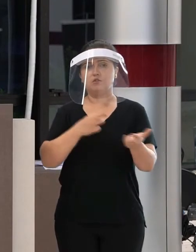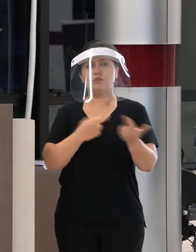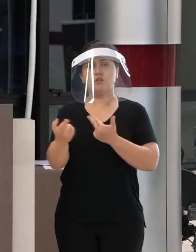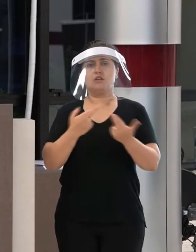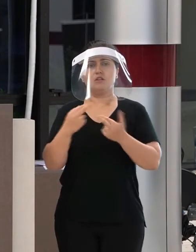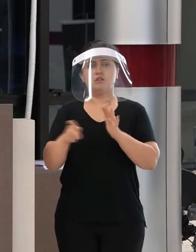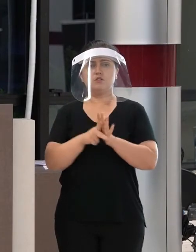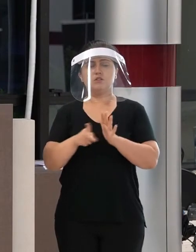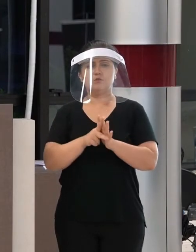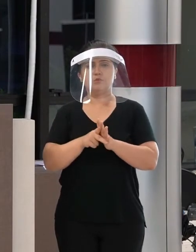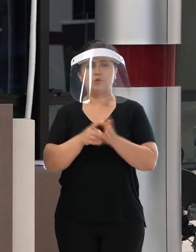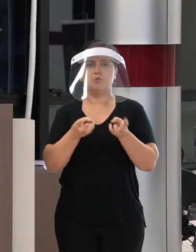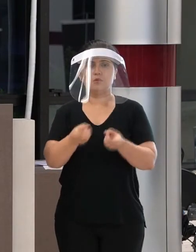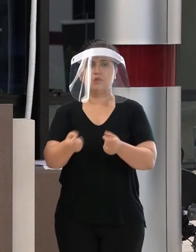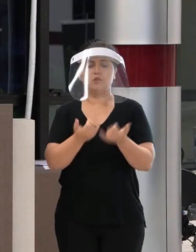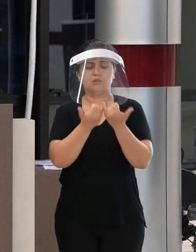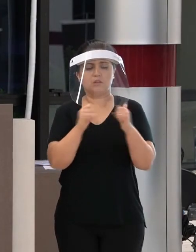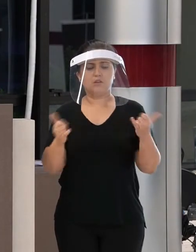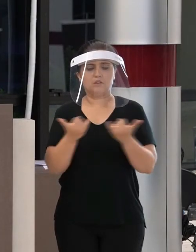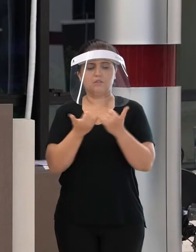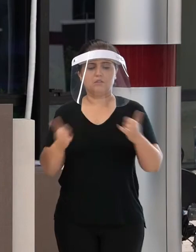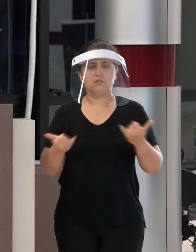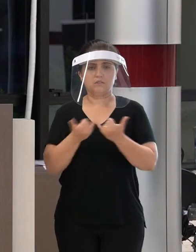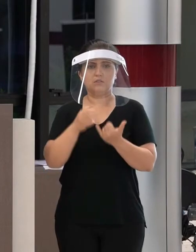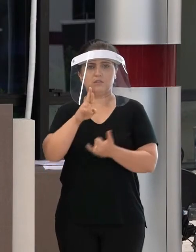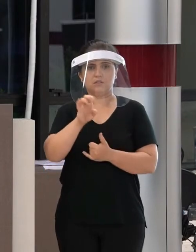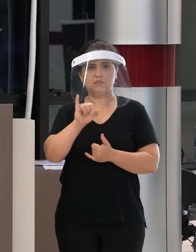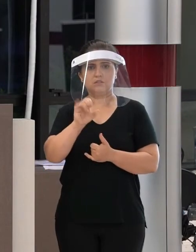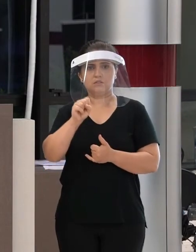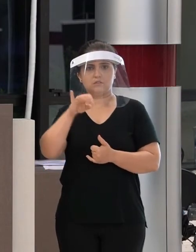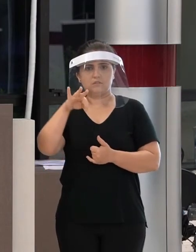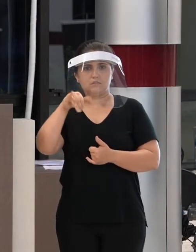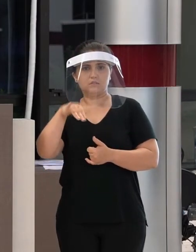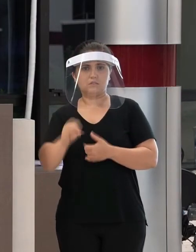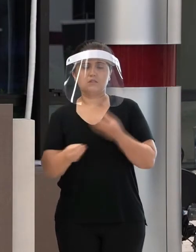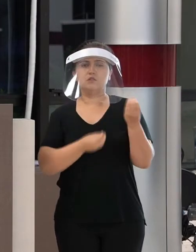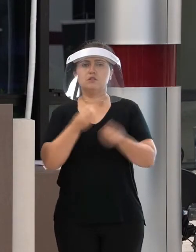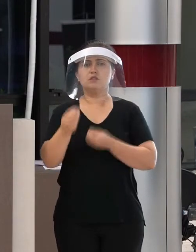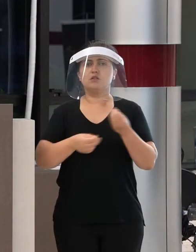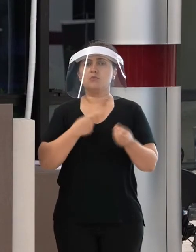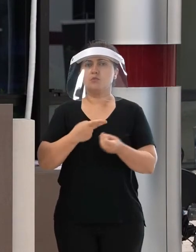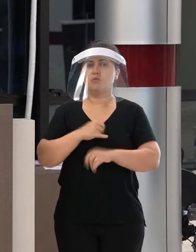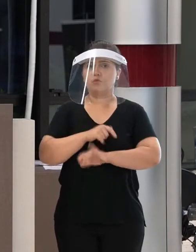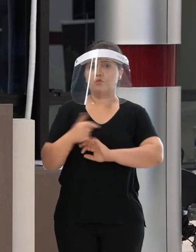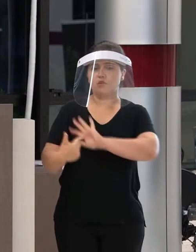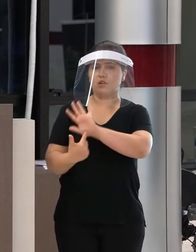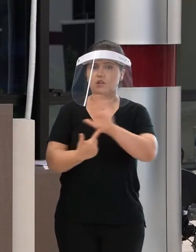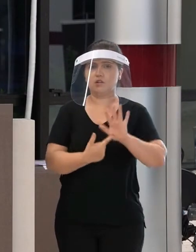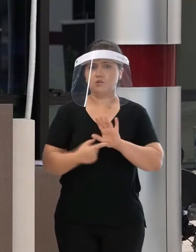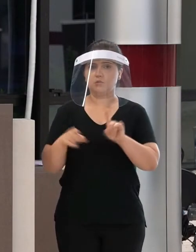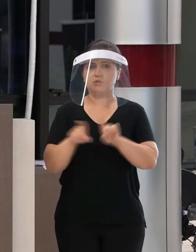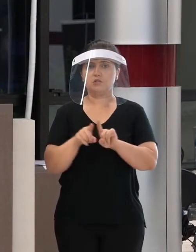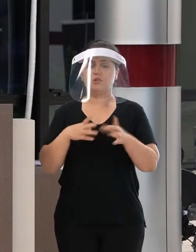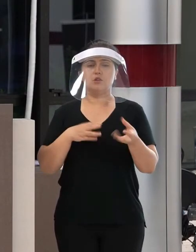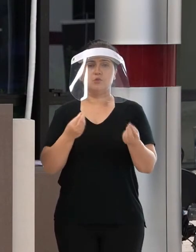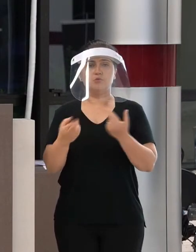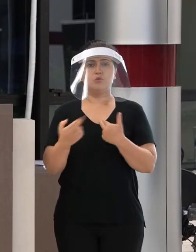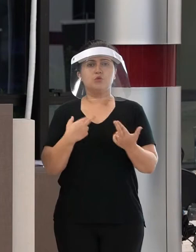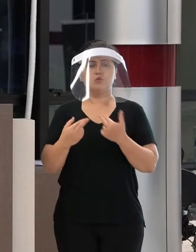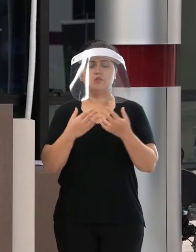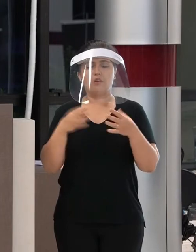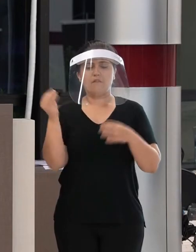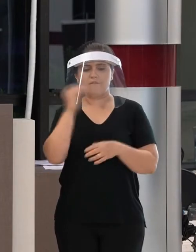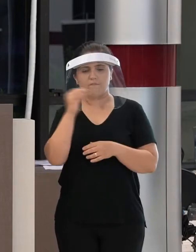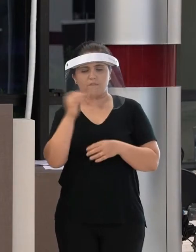da resistência, corrente-resistência. Como foi dito, como foi mostrado ali, eles têm muito a ver com conexões